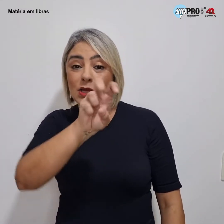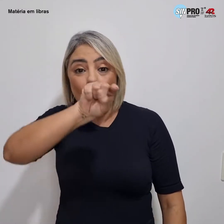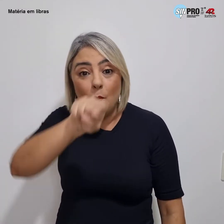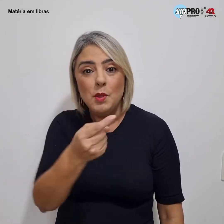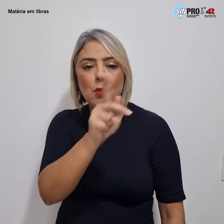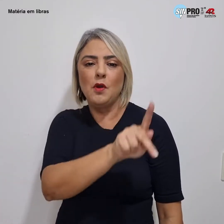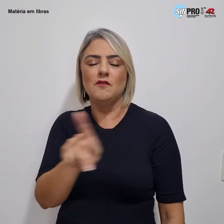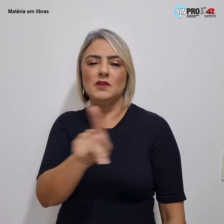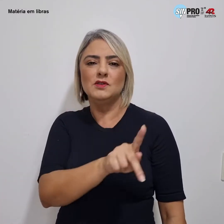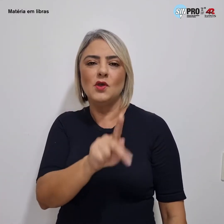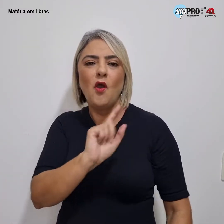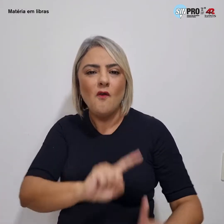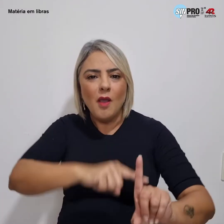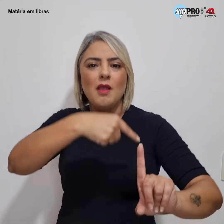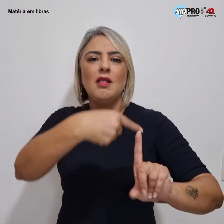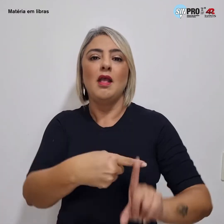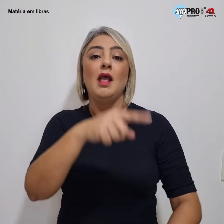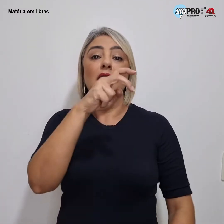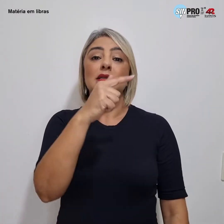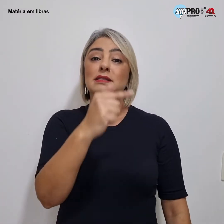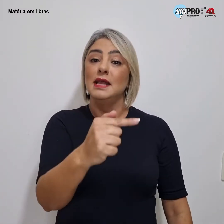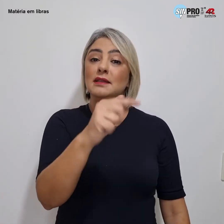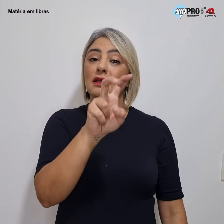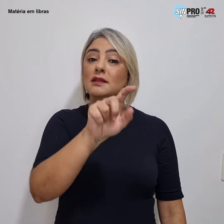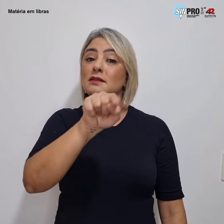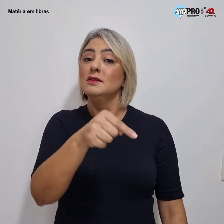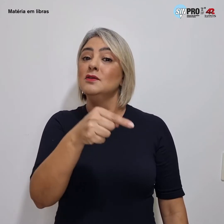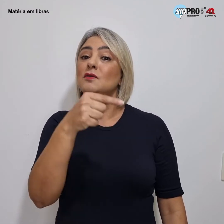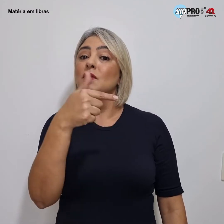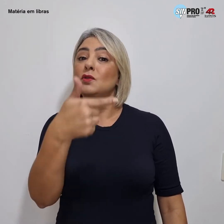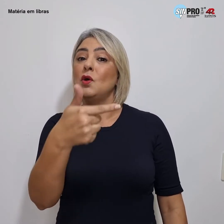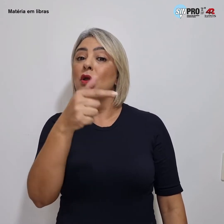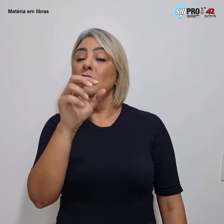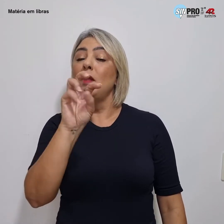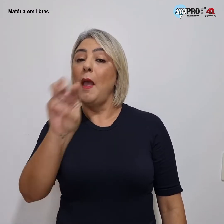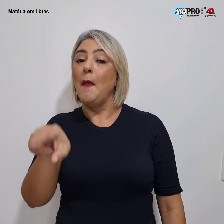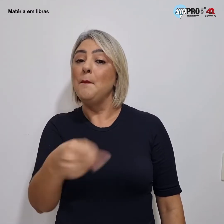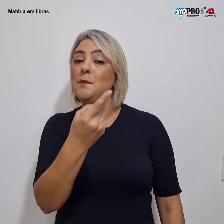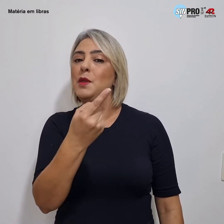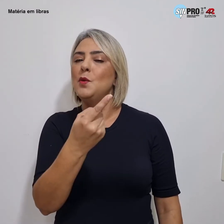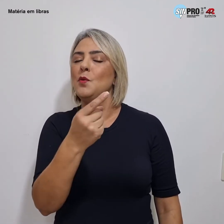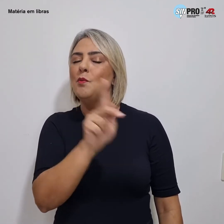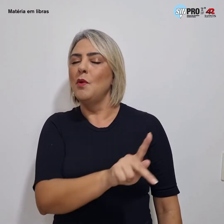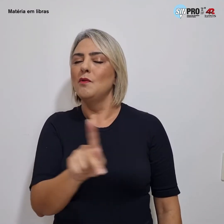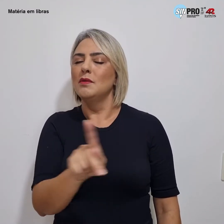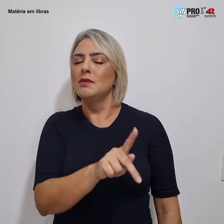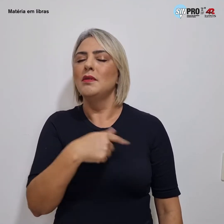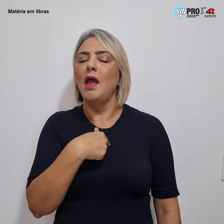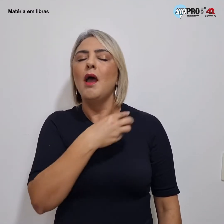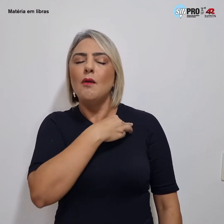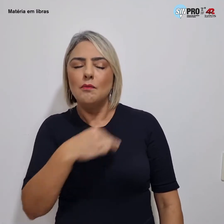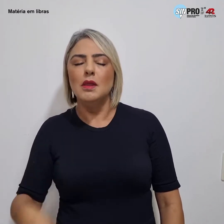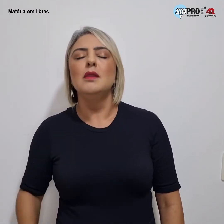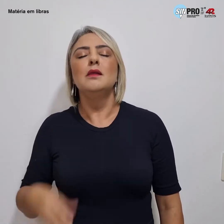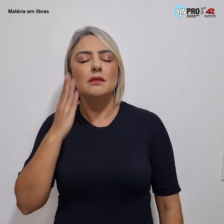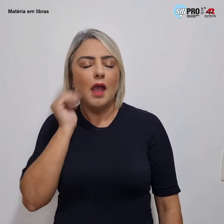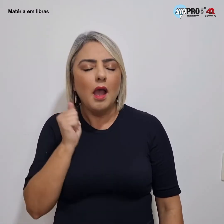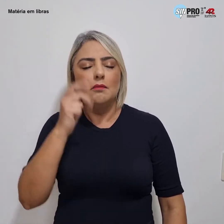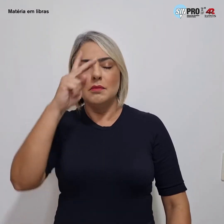40,5 mil para 75,2 mil. O ministro sabe que o ser humano